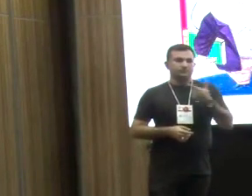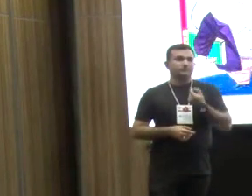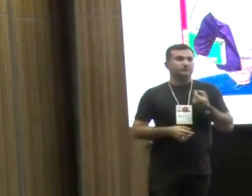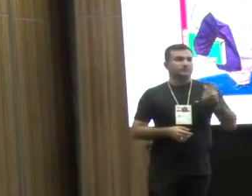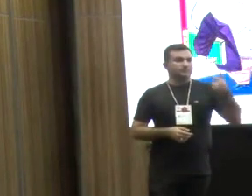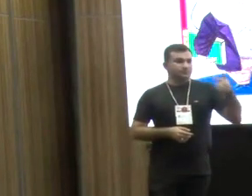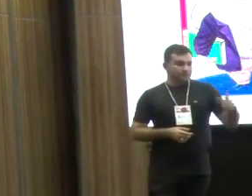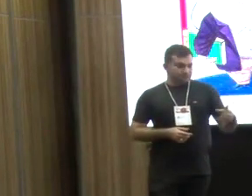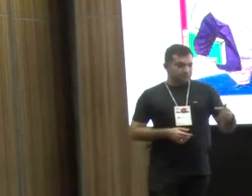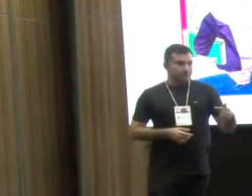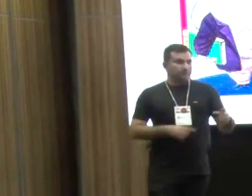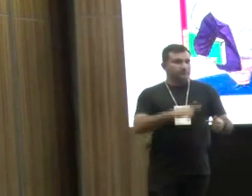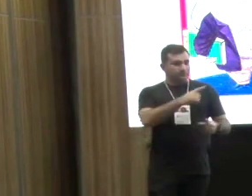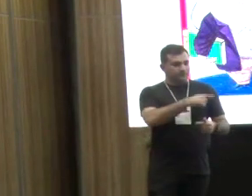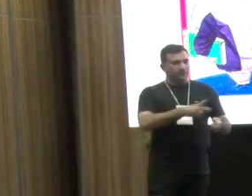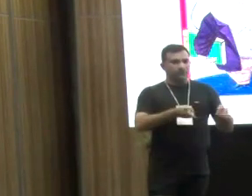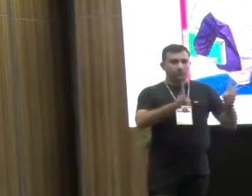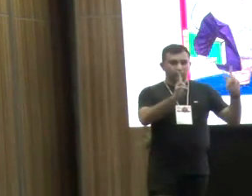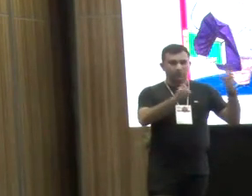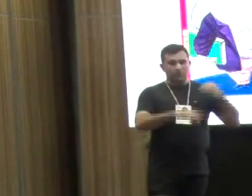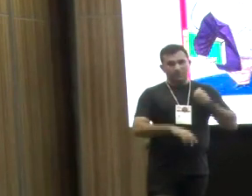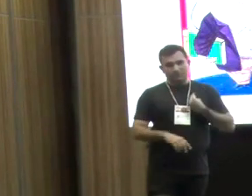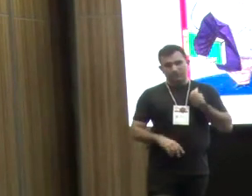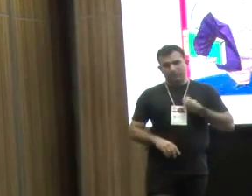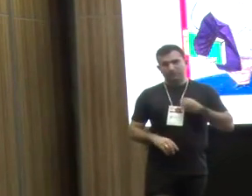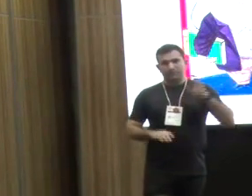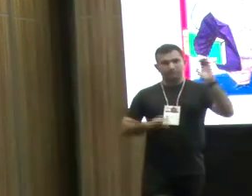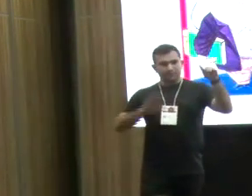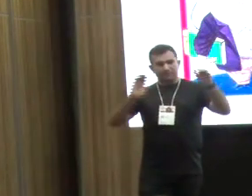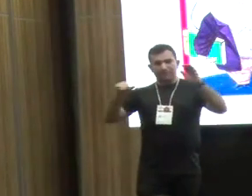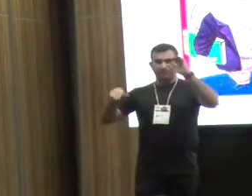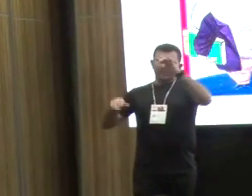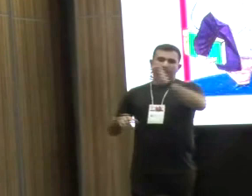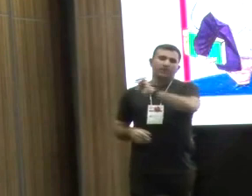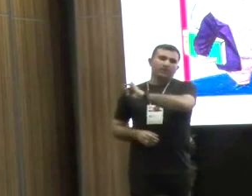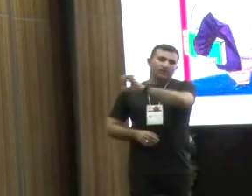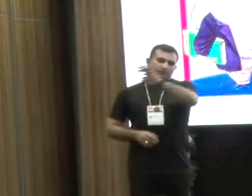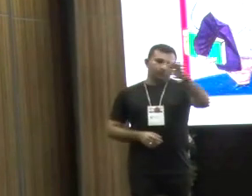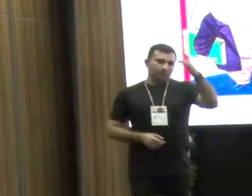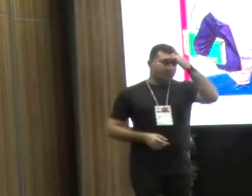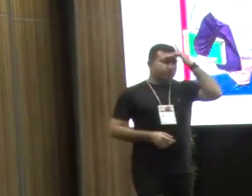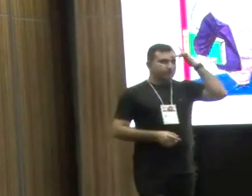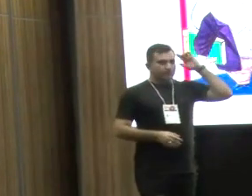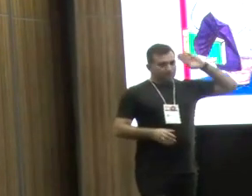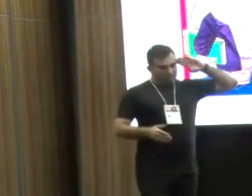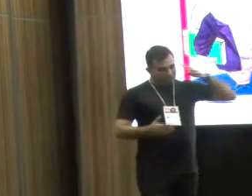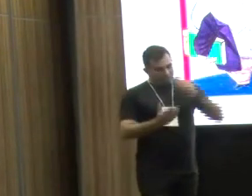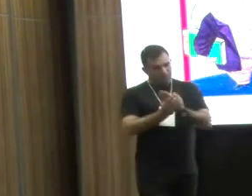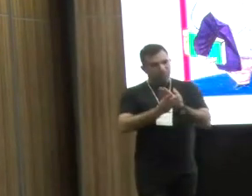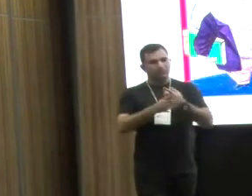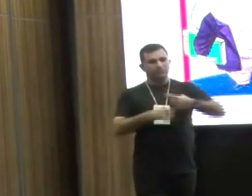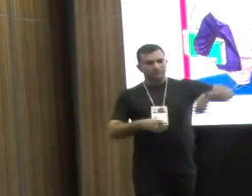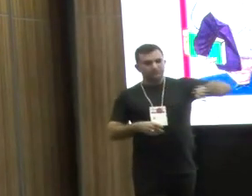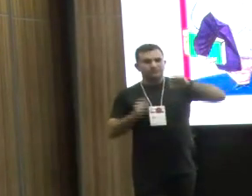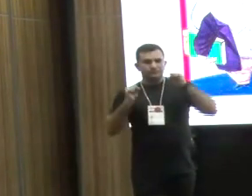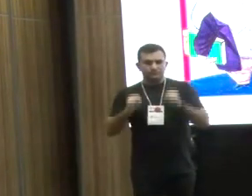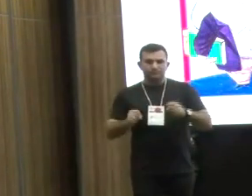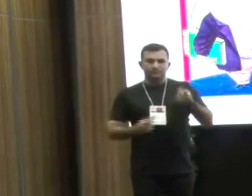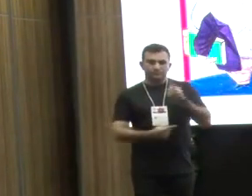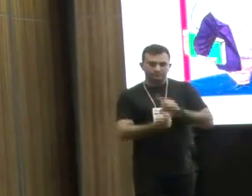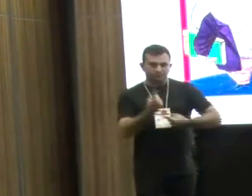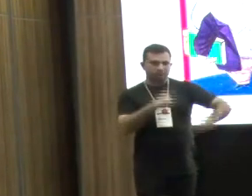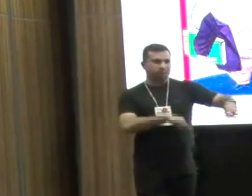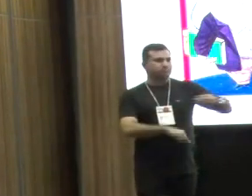2007, ele permanece vivo em cada educador que acredita que a educação é vetor de transformação